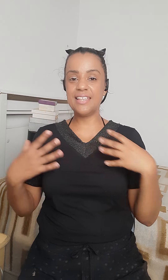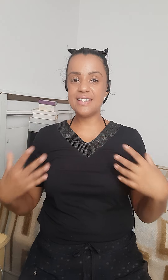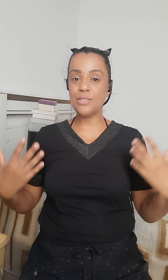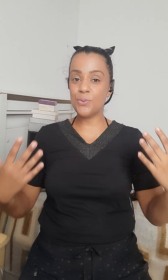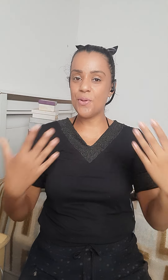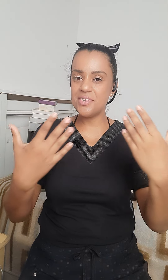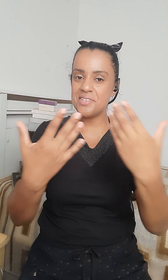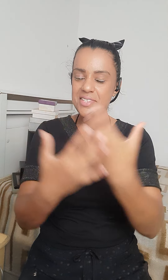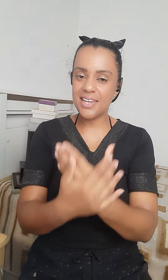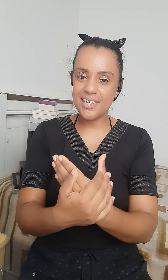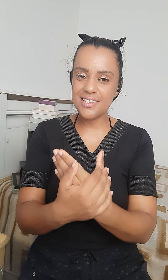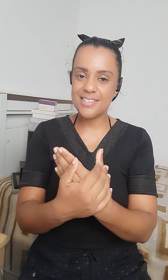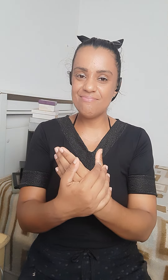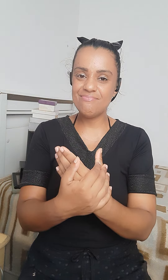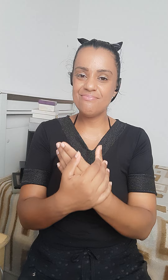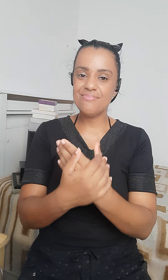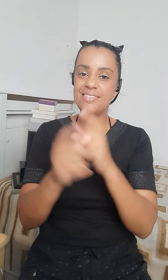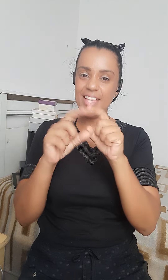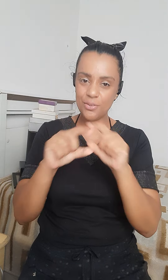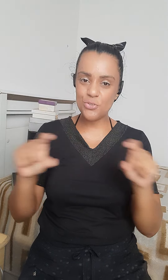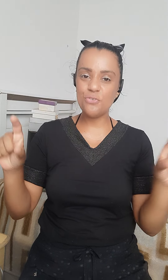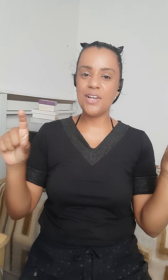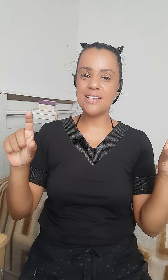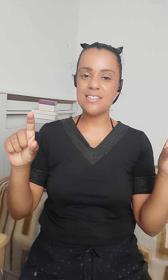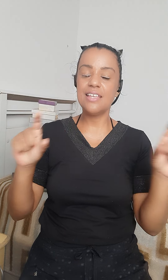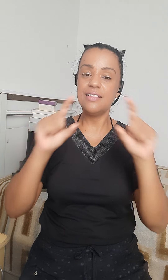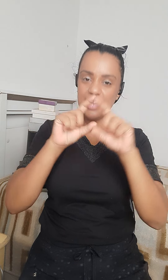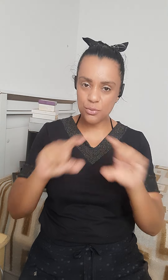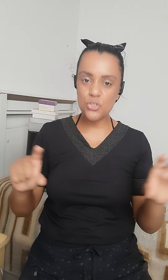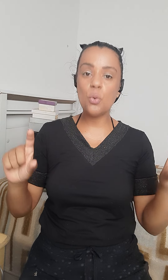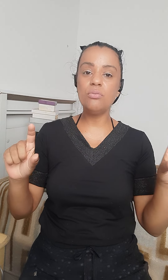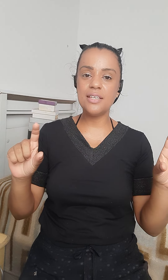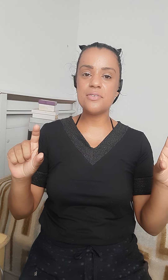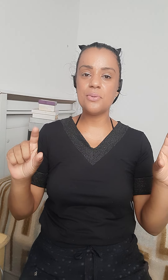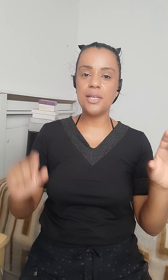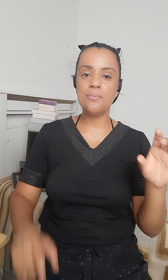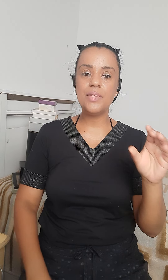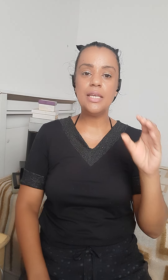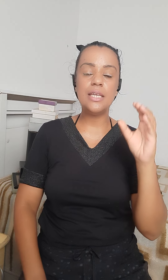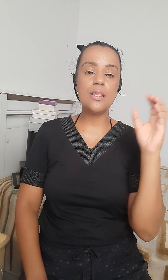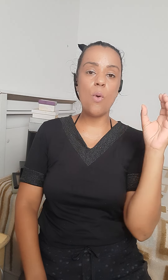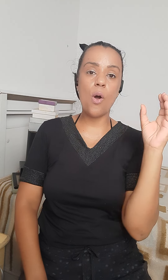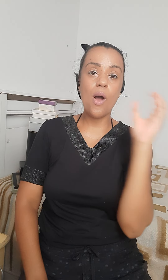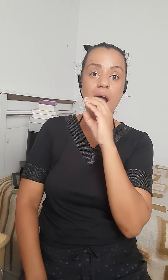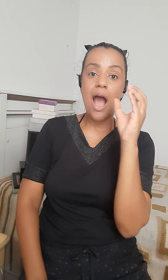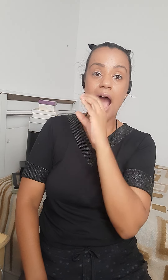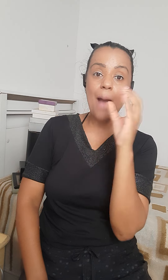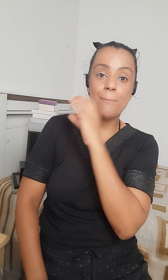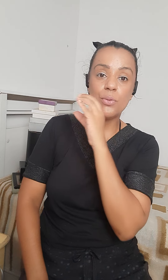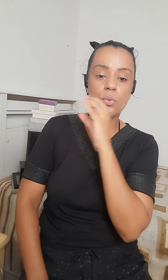trazer todos esses sinais dentro de frase, dentro de contexto, né? Então, ó, rápido,